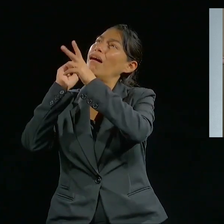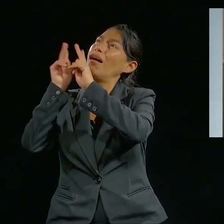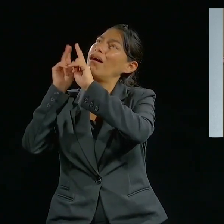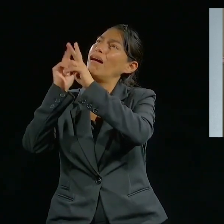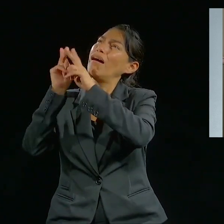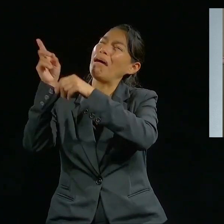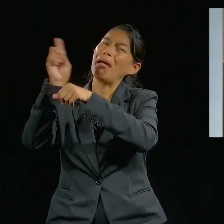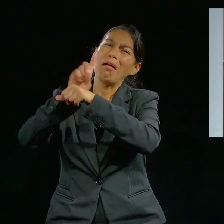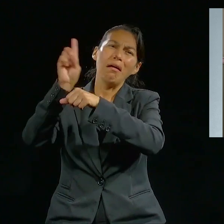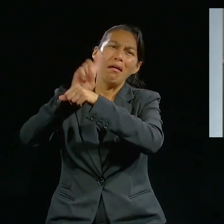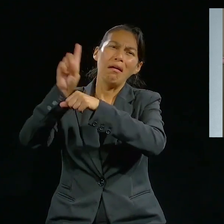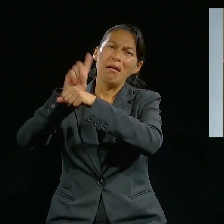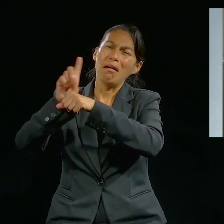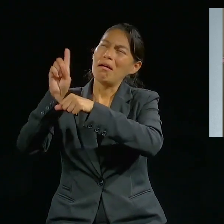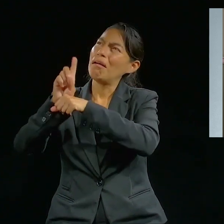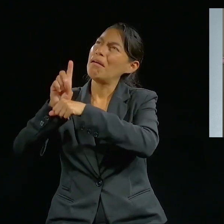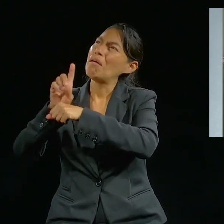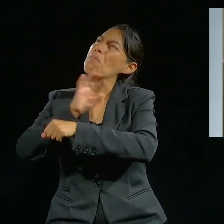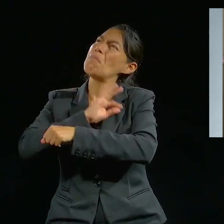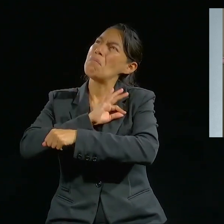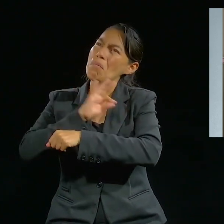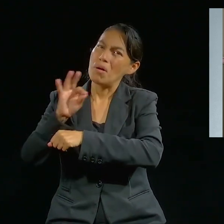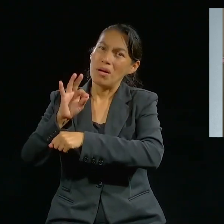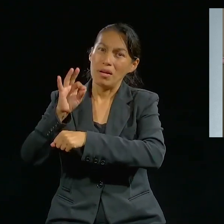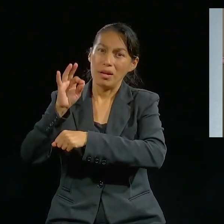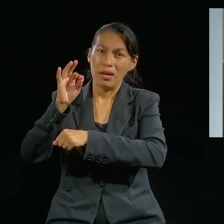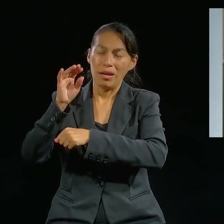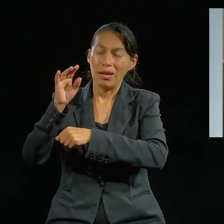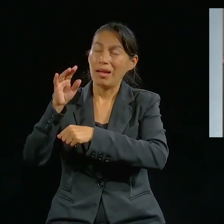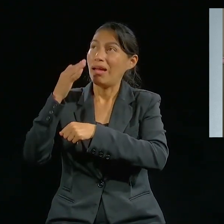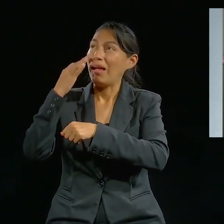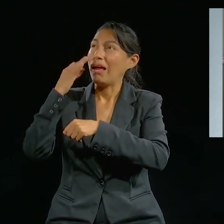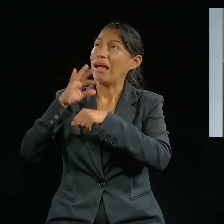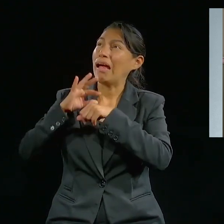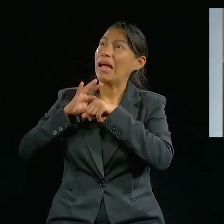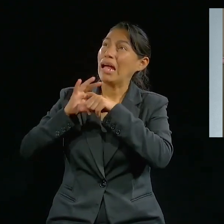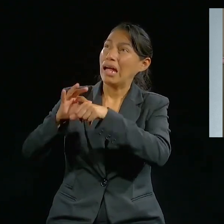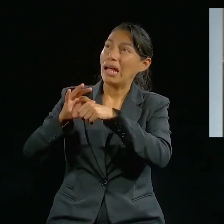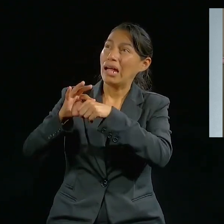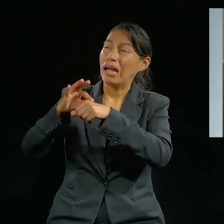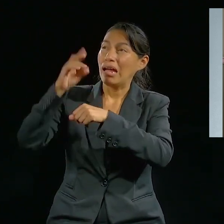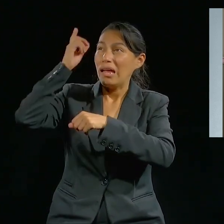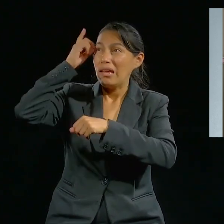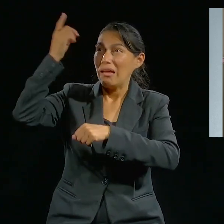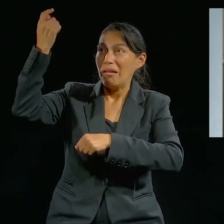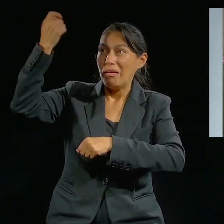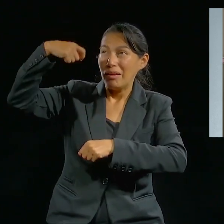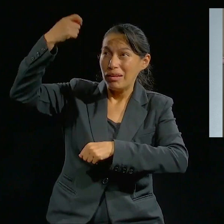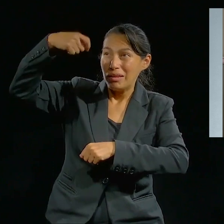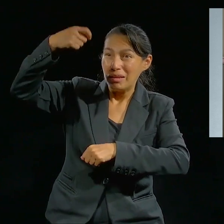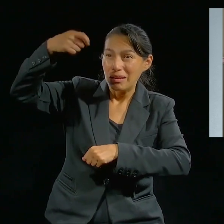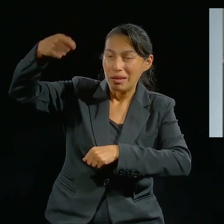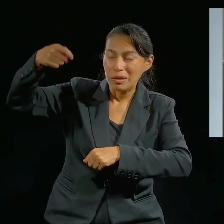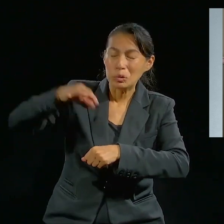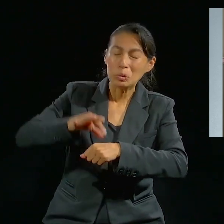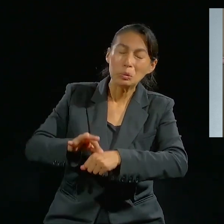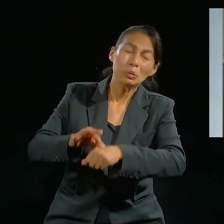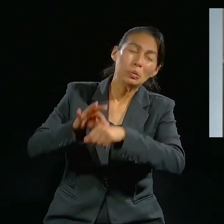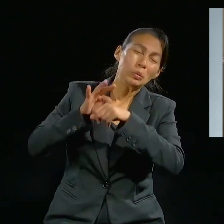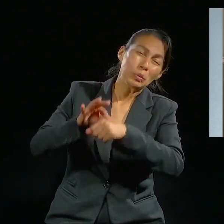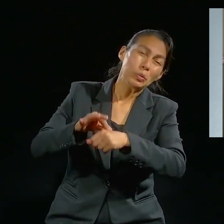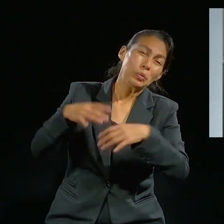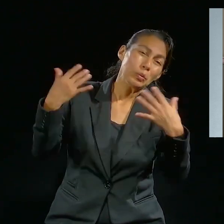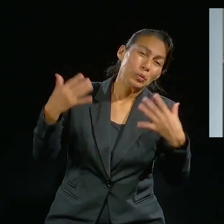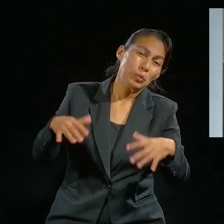deleitarse de las maravillas que Dios puede obrar cada día en tu vida y ver